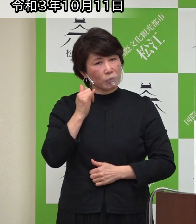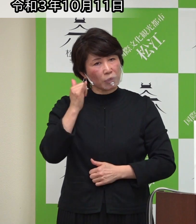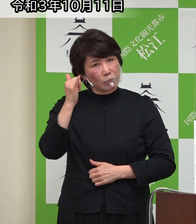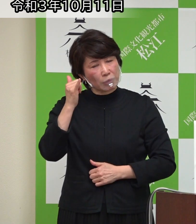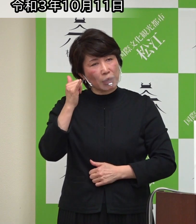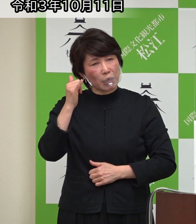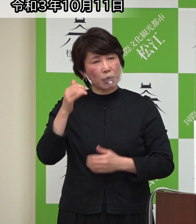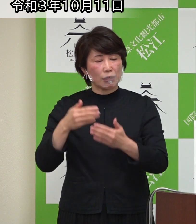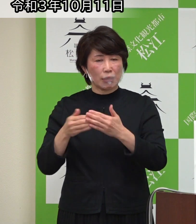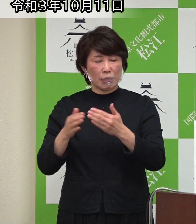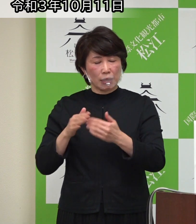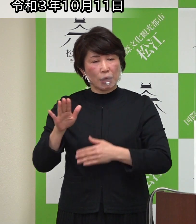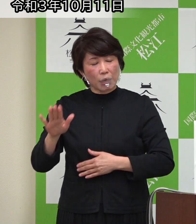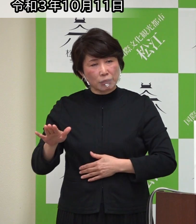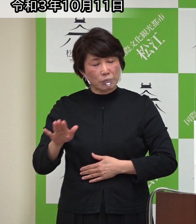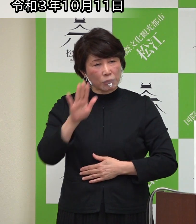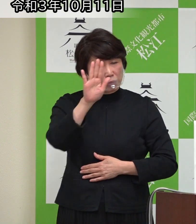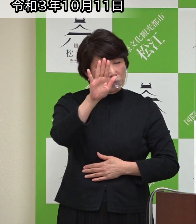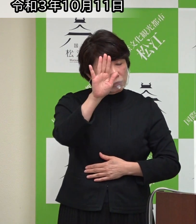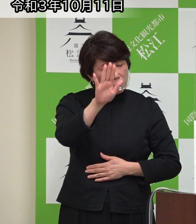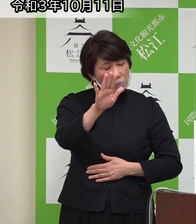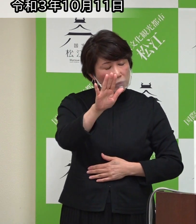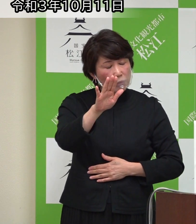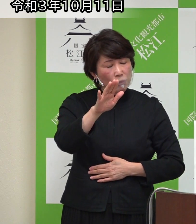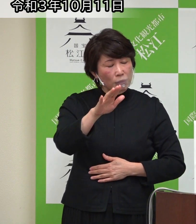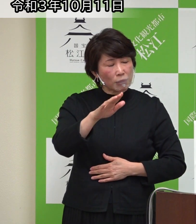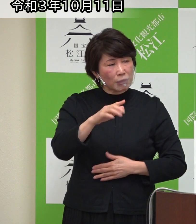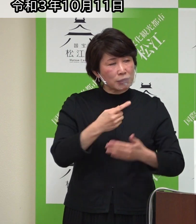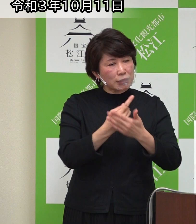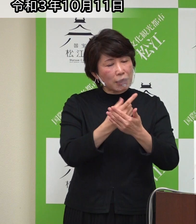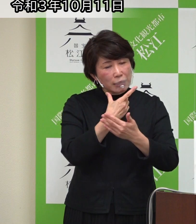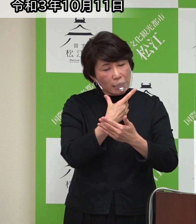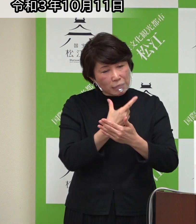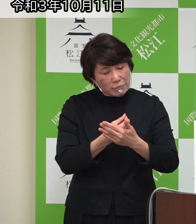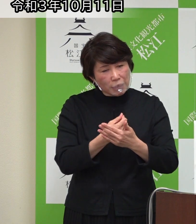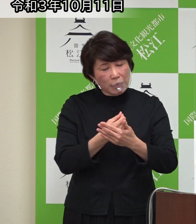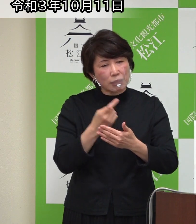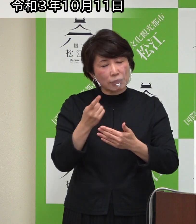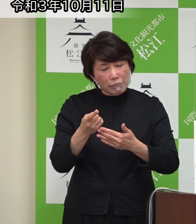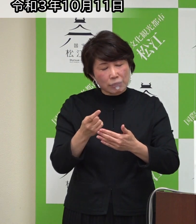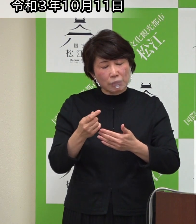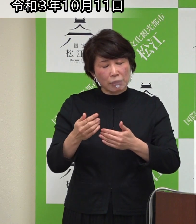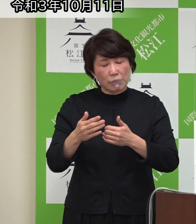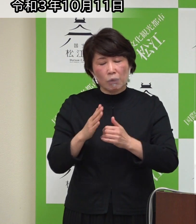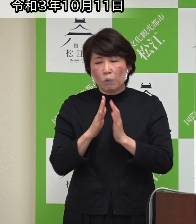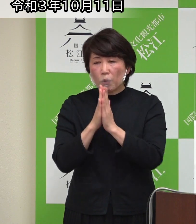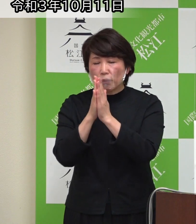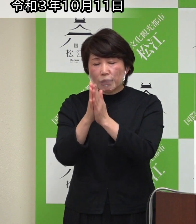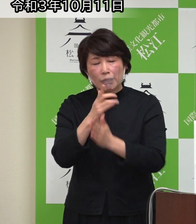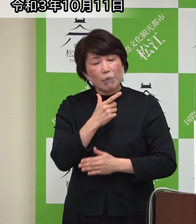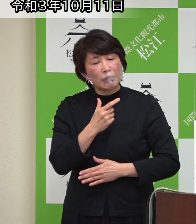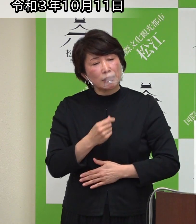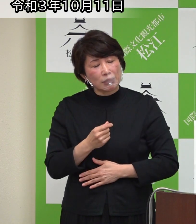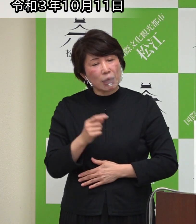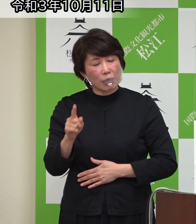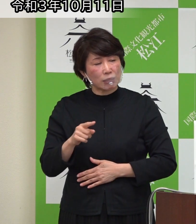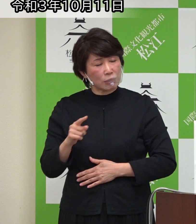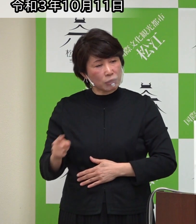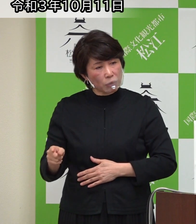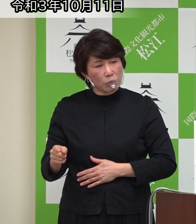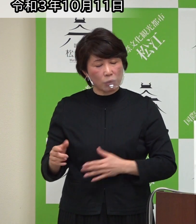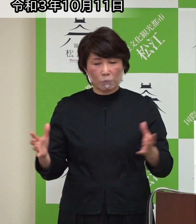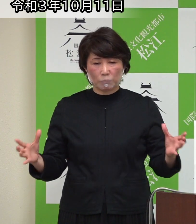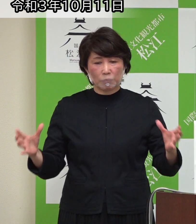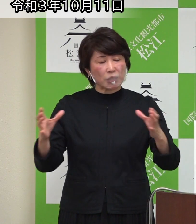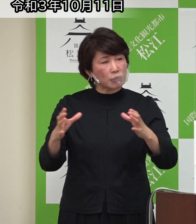ってらっしゃる方と、それをその里親の方に頼りたいと思ってらっしゃる方ですね、というのをうまくこうつないでいくことによって、こう地